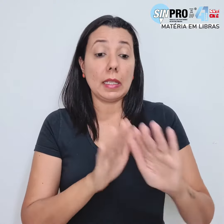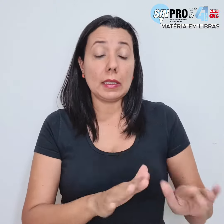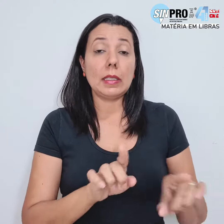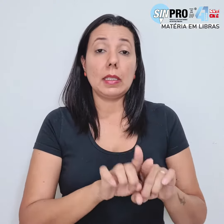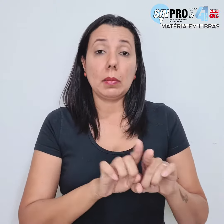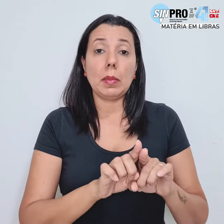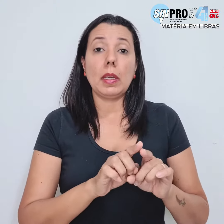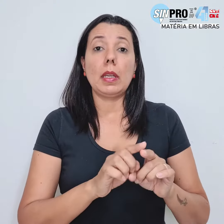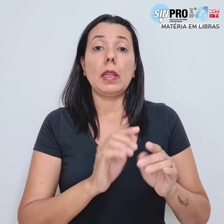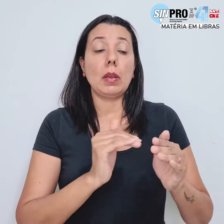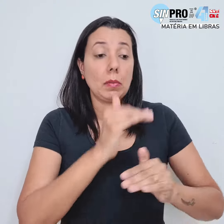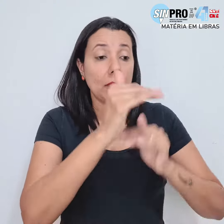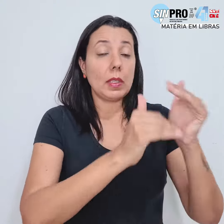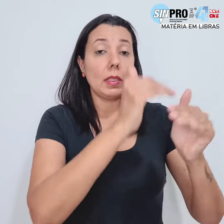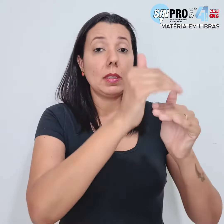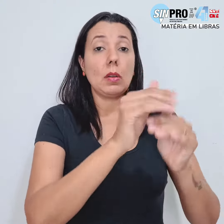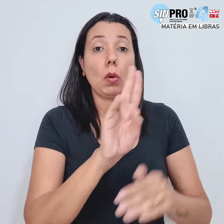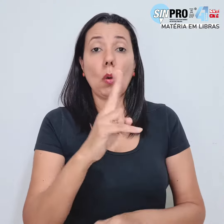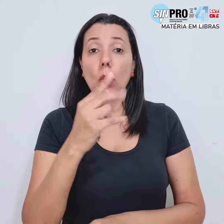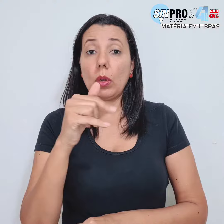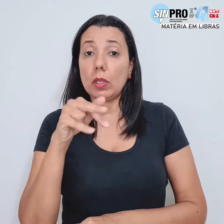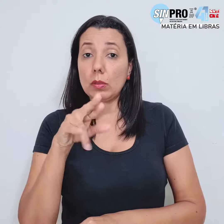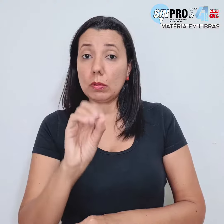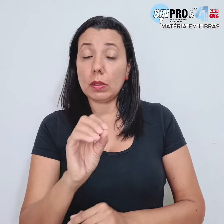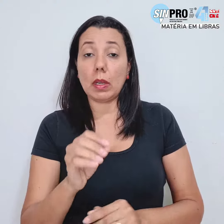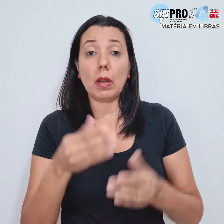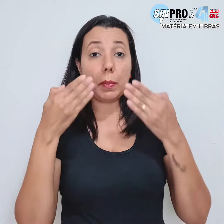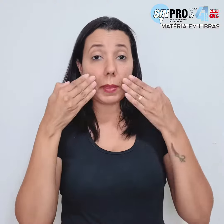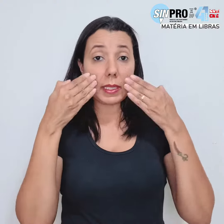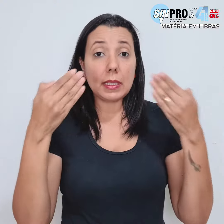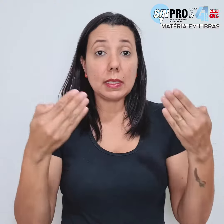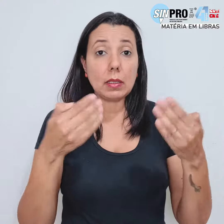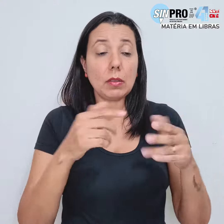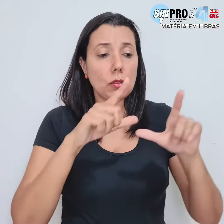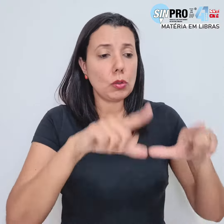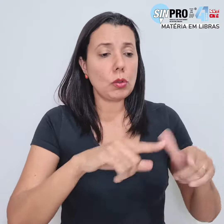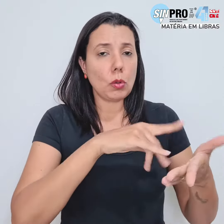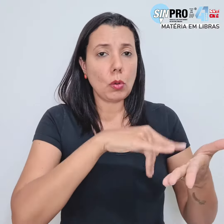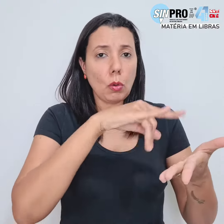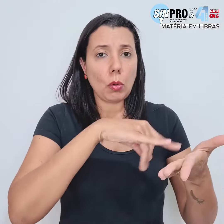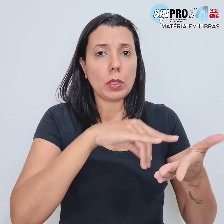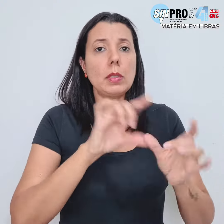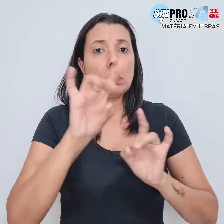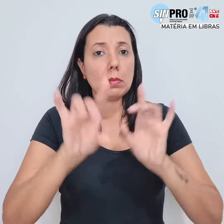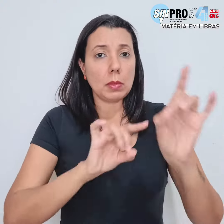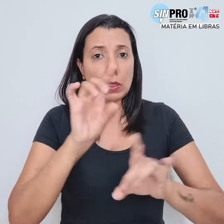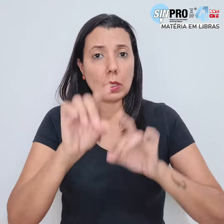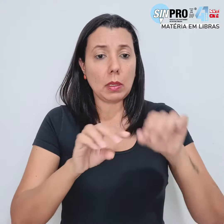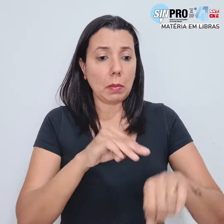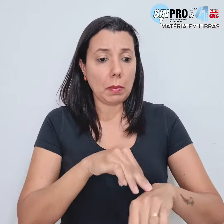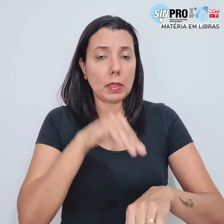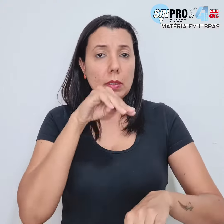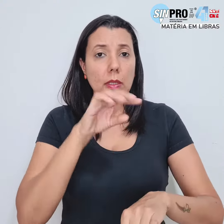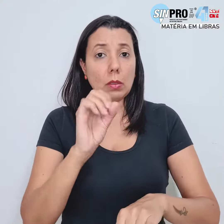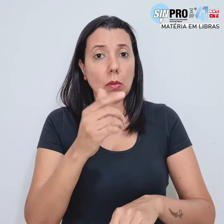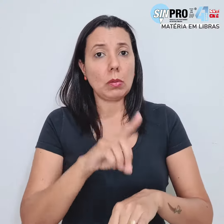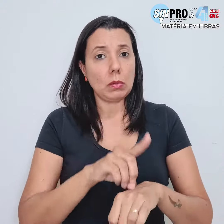como a progressão horizontal decorrente da apresentação de título de especialização, mestrado ou